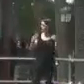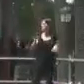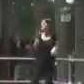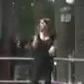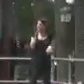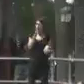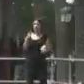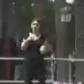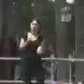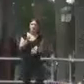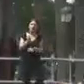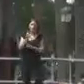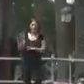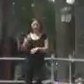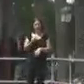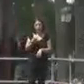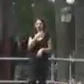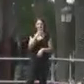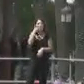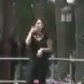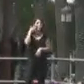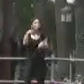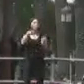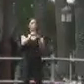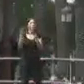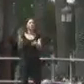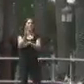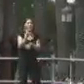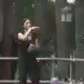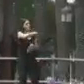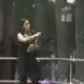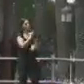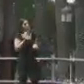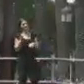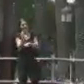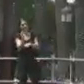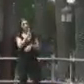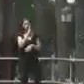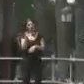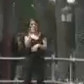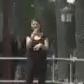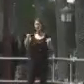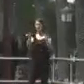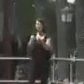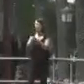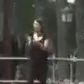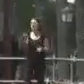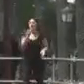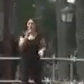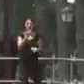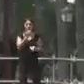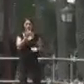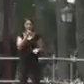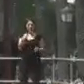Agora, sen máis, un privilexio para min presentar a Mónica, que é un exemplo